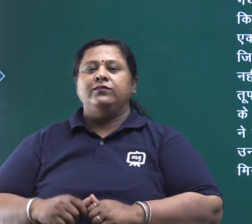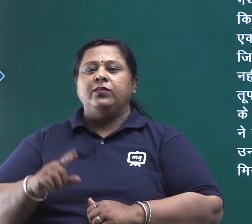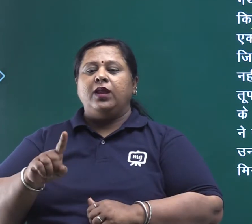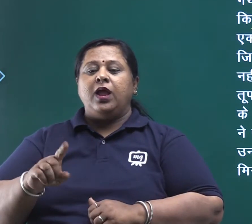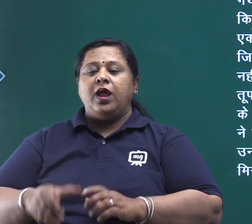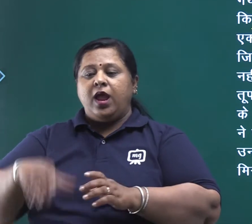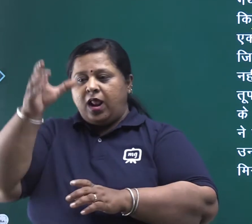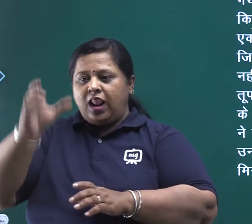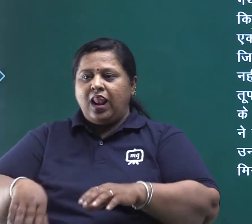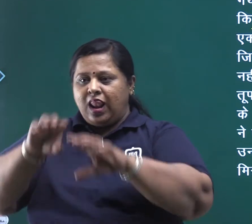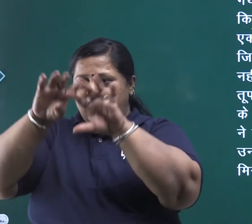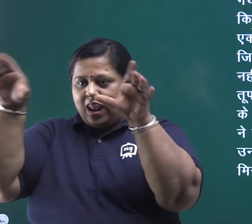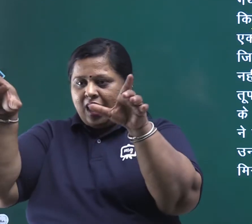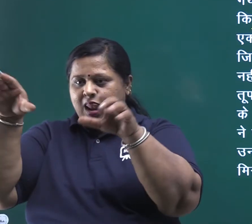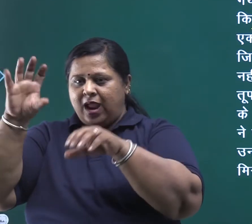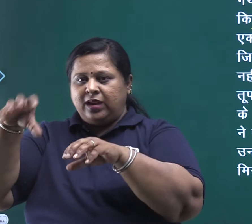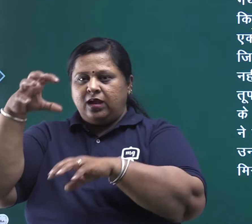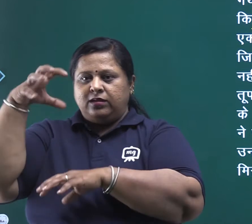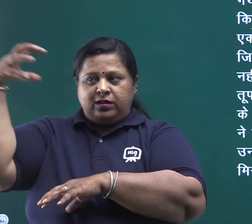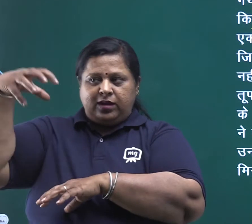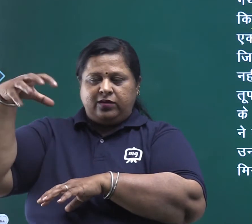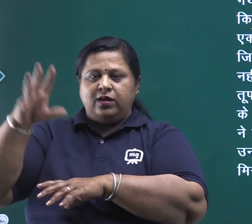और एक खंभा खड़ा है,